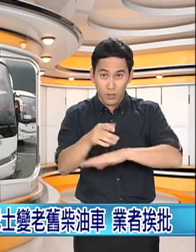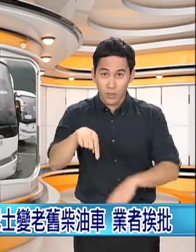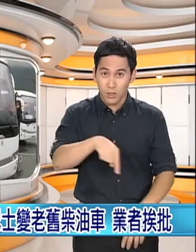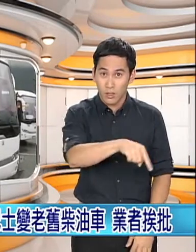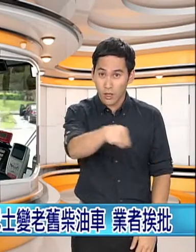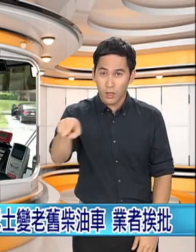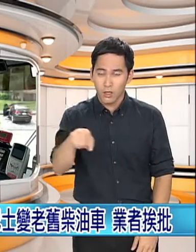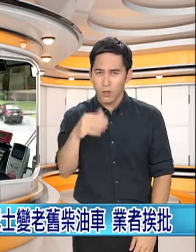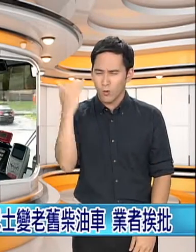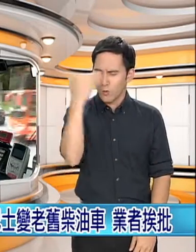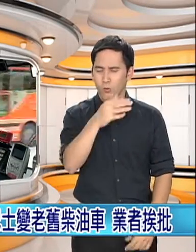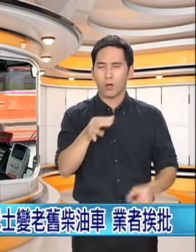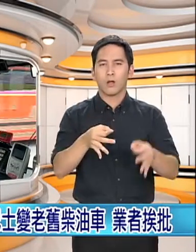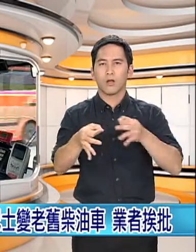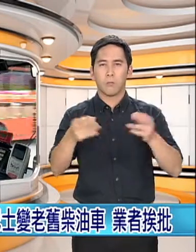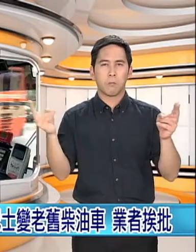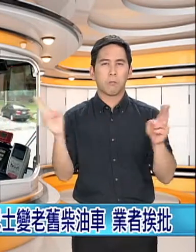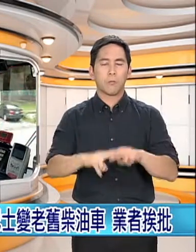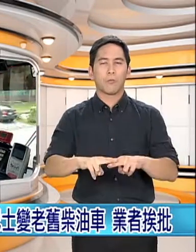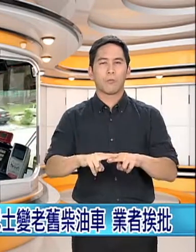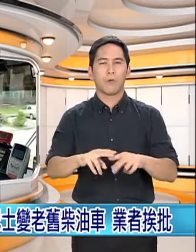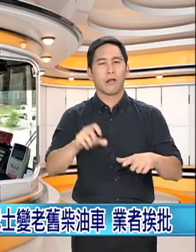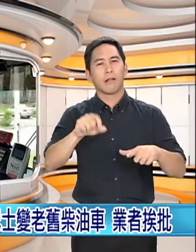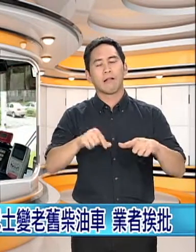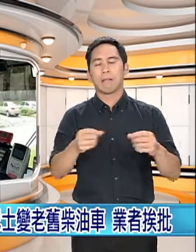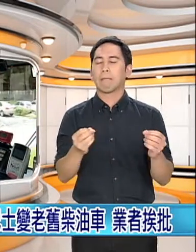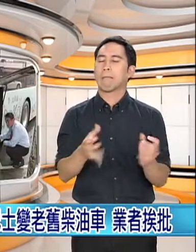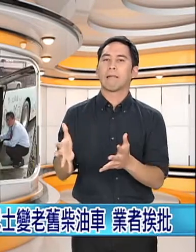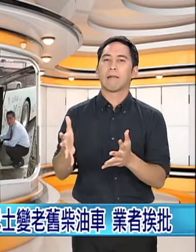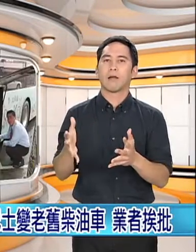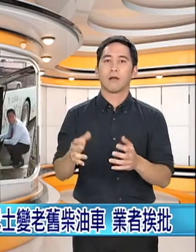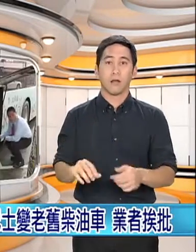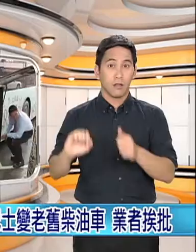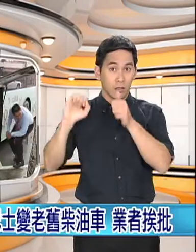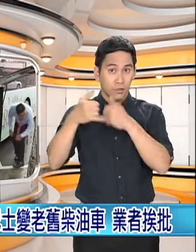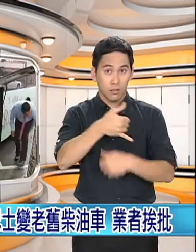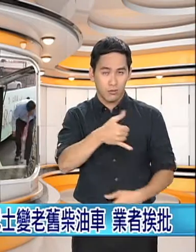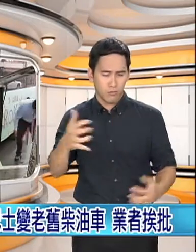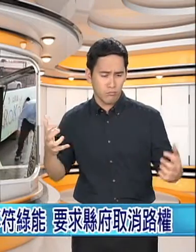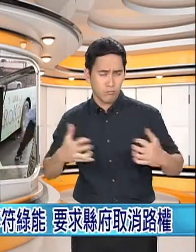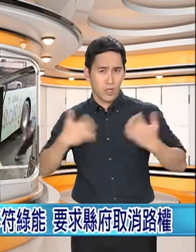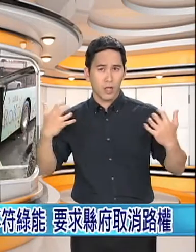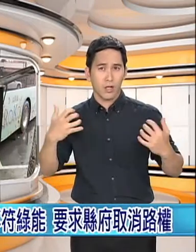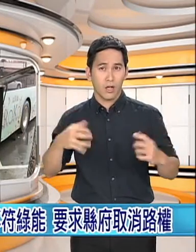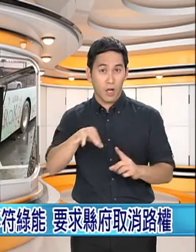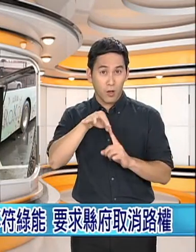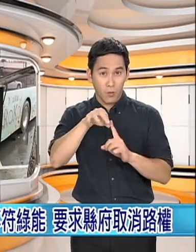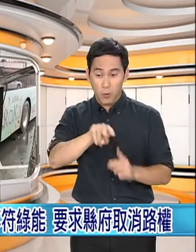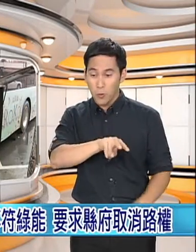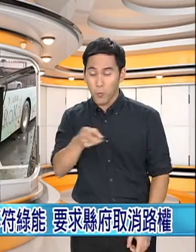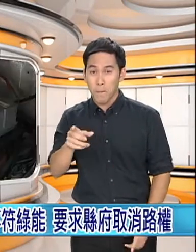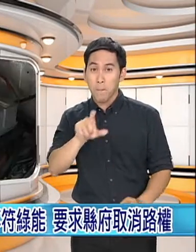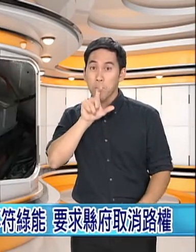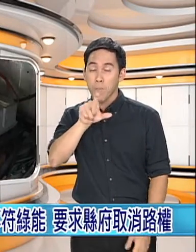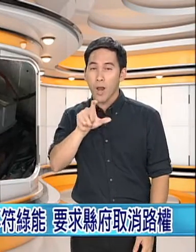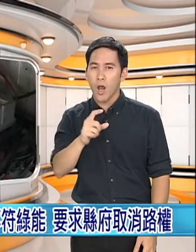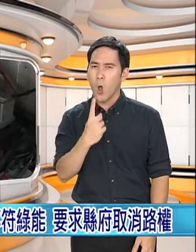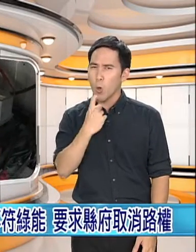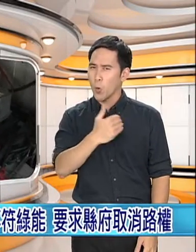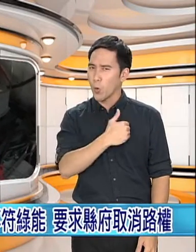营运，他们也是受害者。但是议员以柴油公车不是绿能，而且又